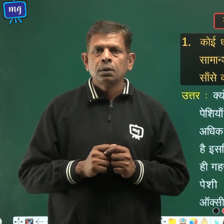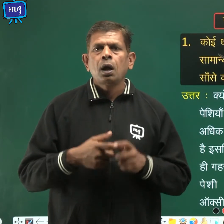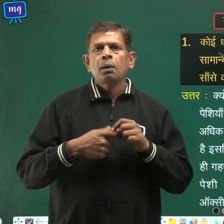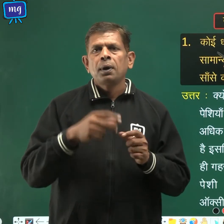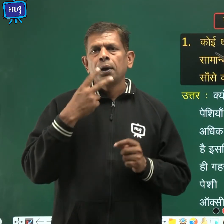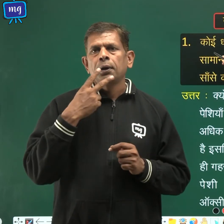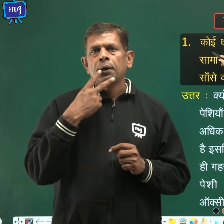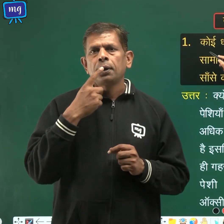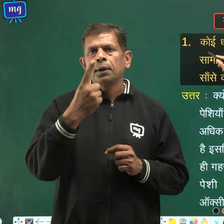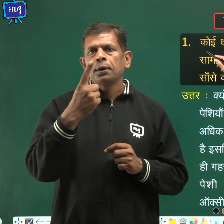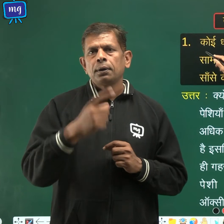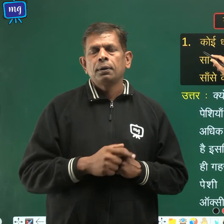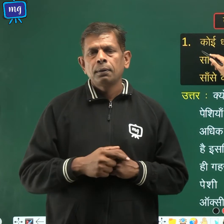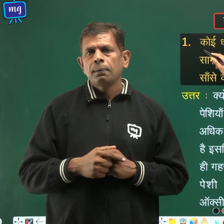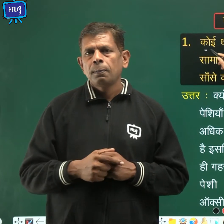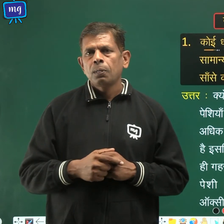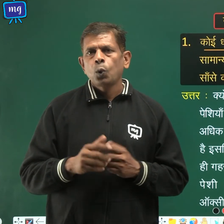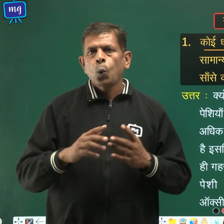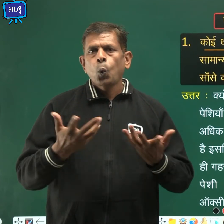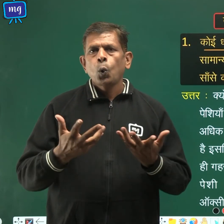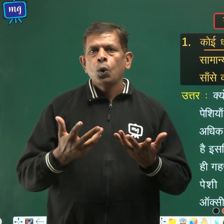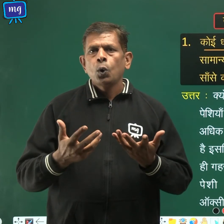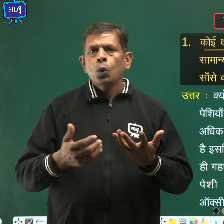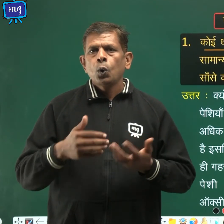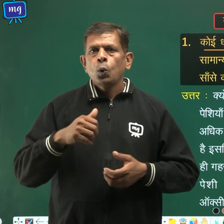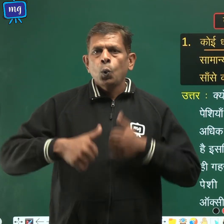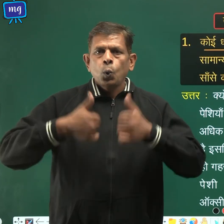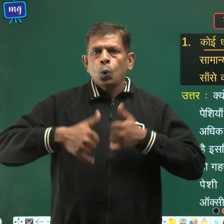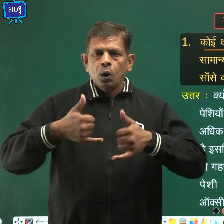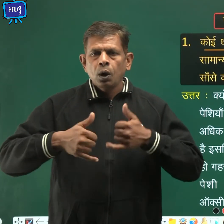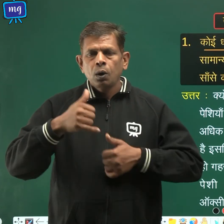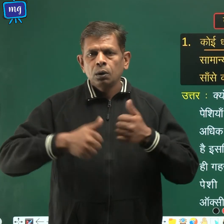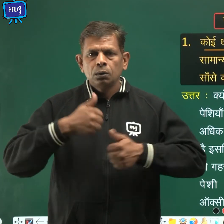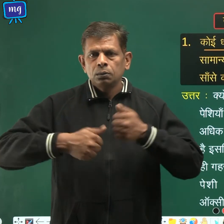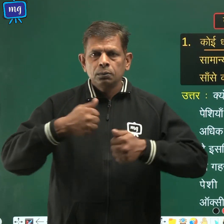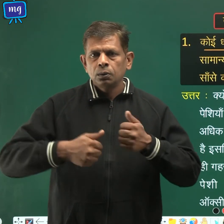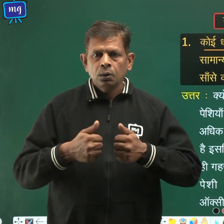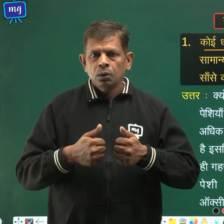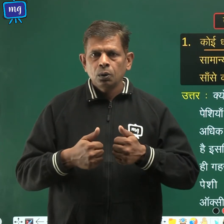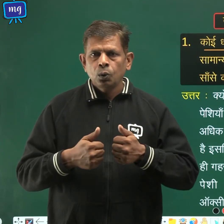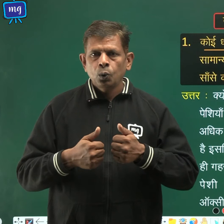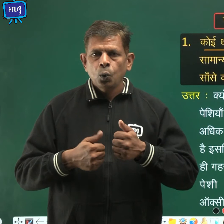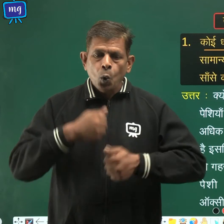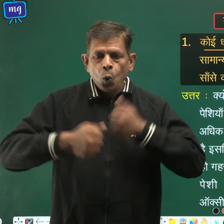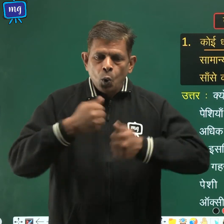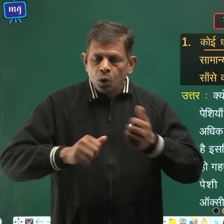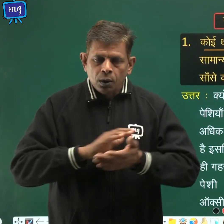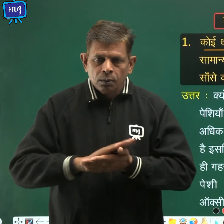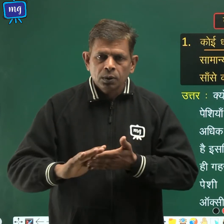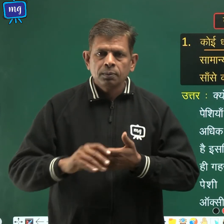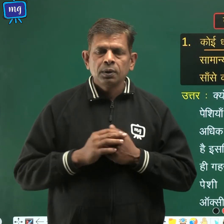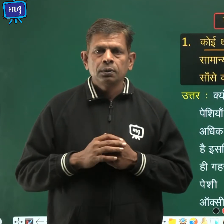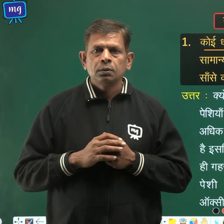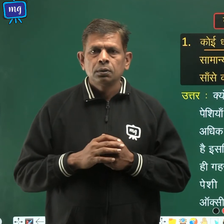नंबर 1, कोई धावक दौड़ समाप्त होने पर